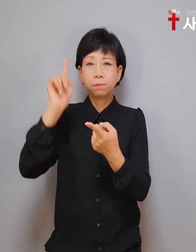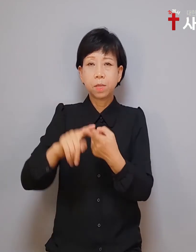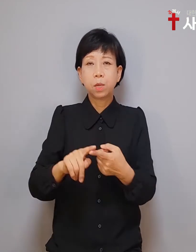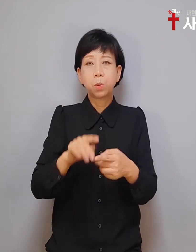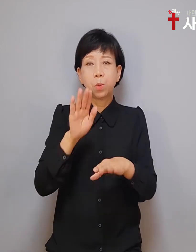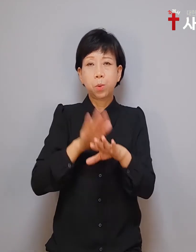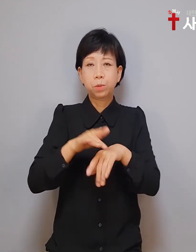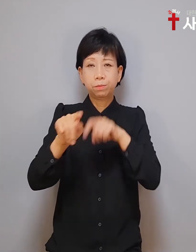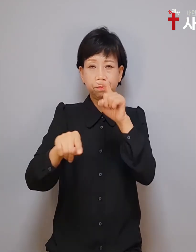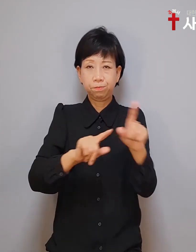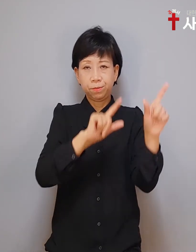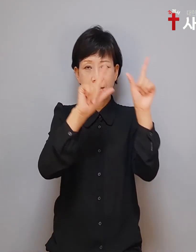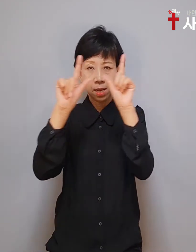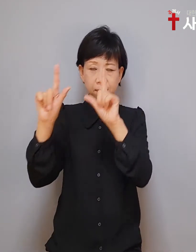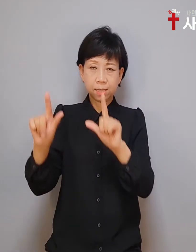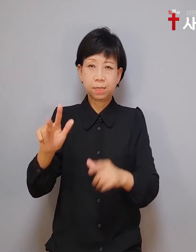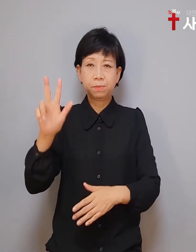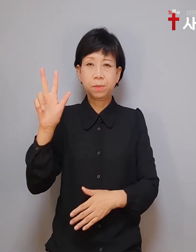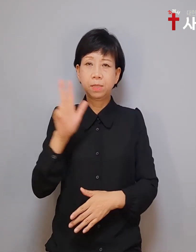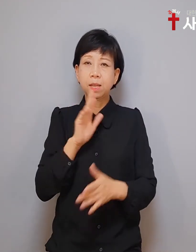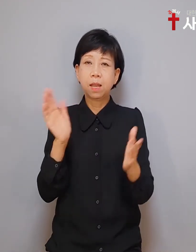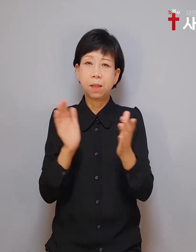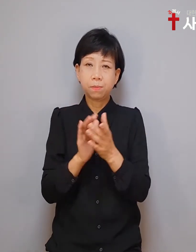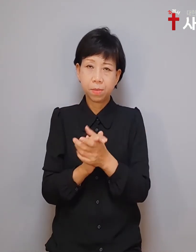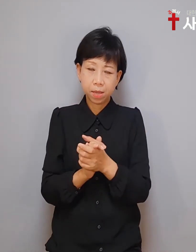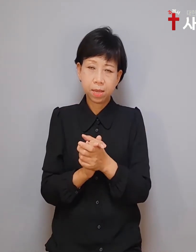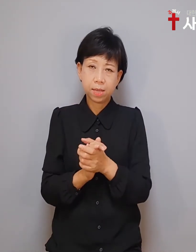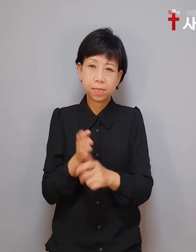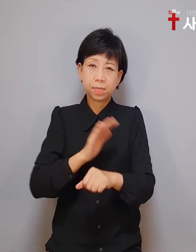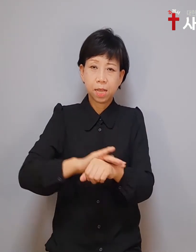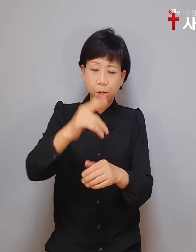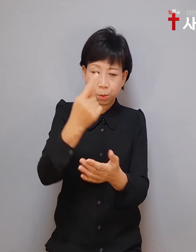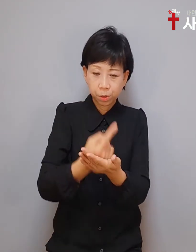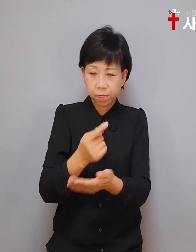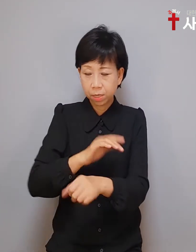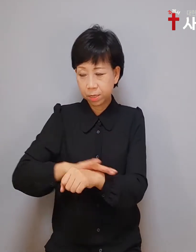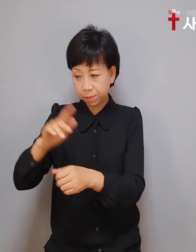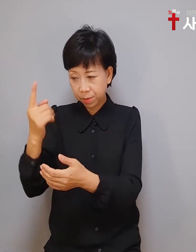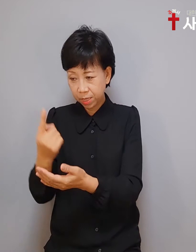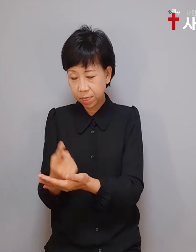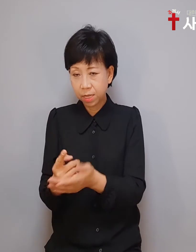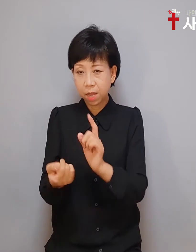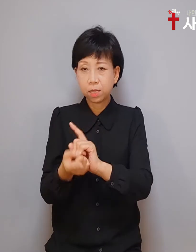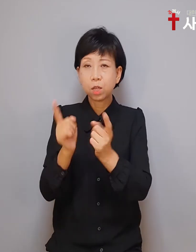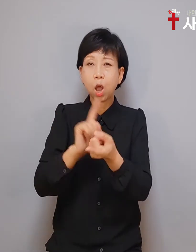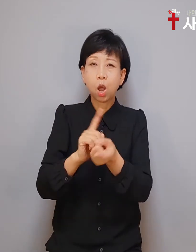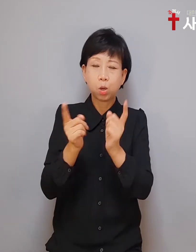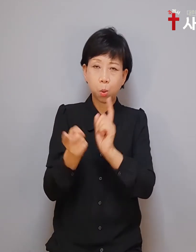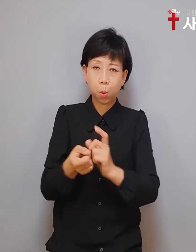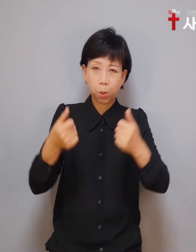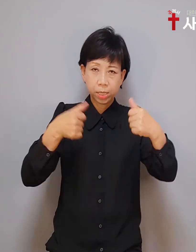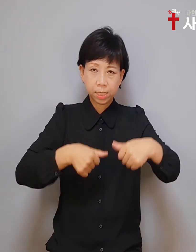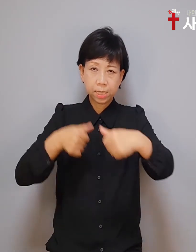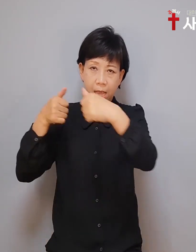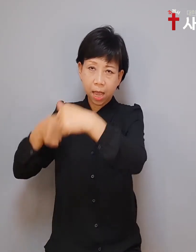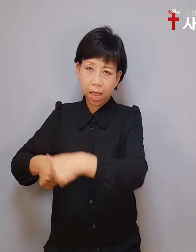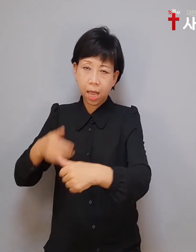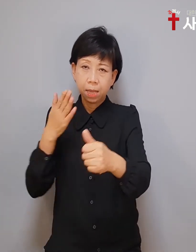살겠습니다. 아멘. 잘 나오셨습니다. 우리 옆에 분들 또 앞뒤 분들 보시면서 우리 인사 나누겠습니다.